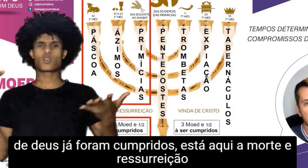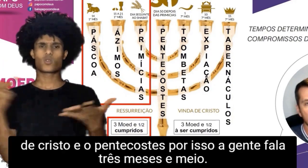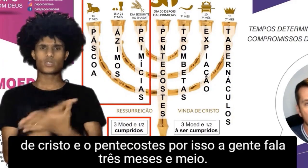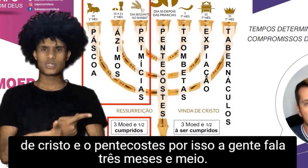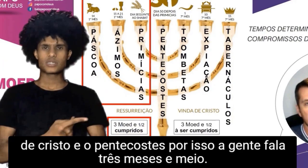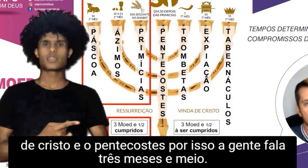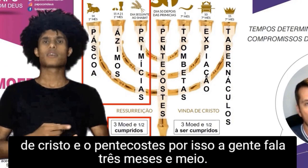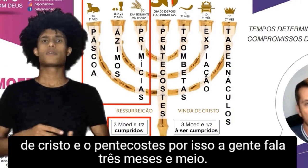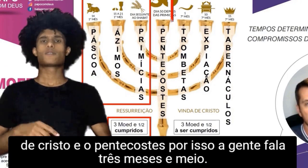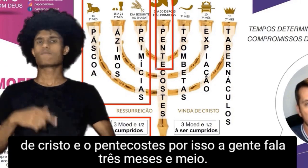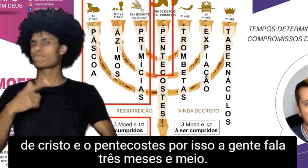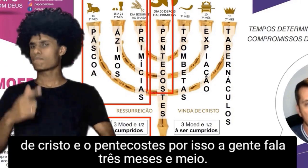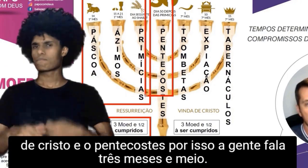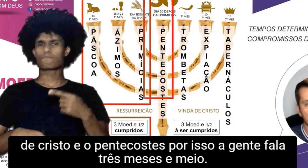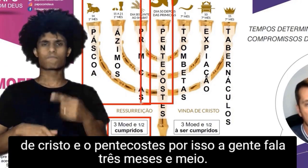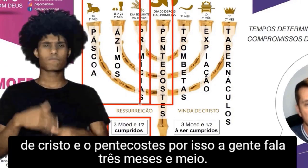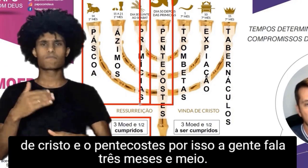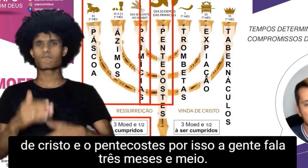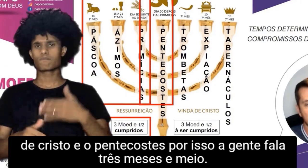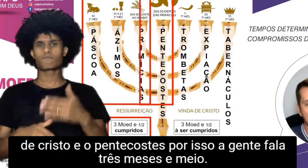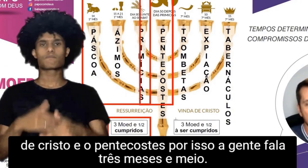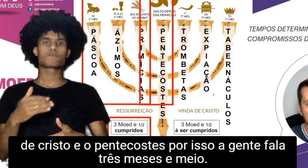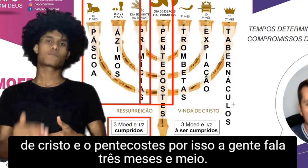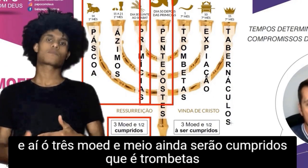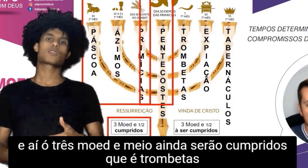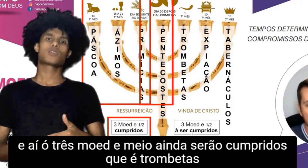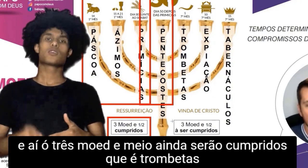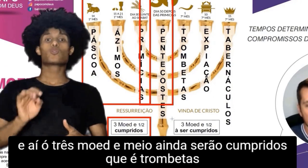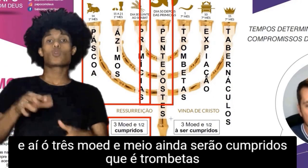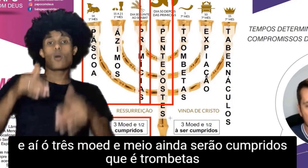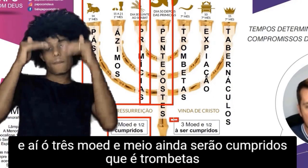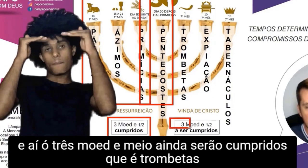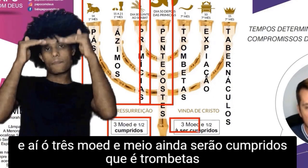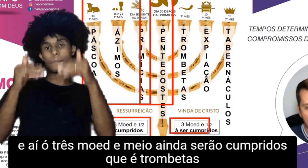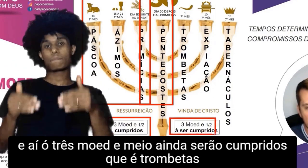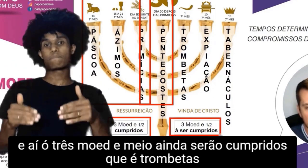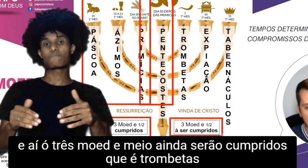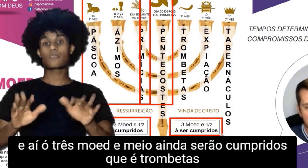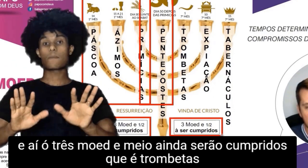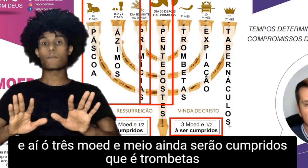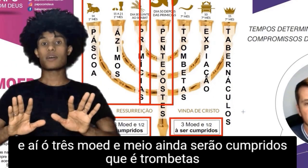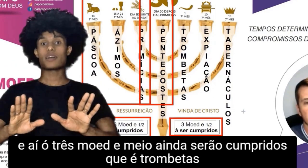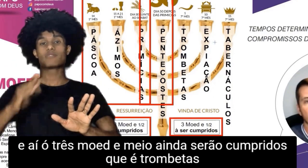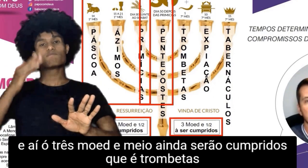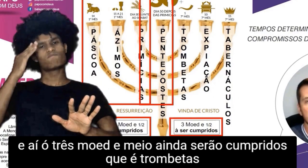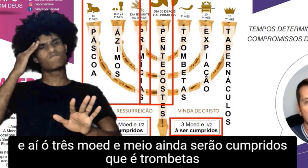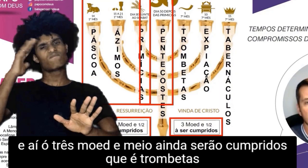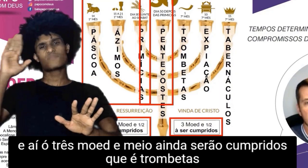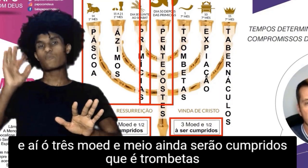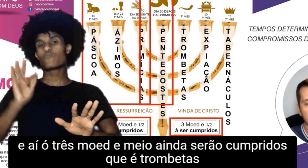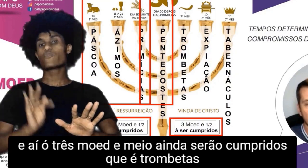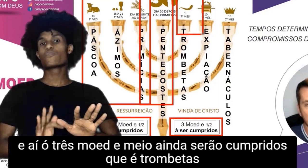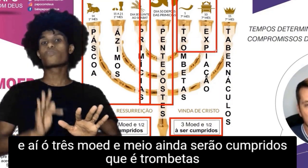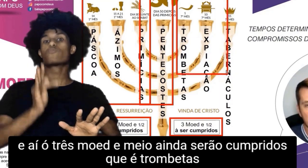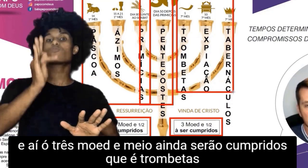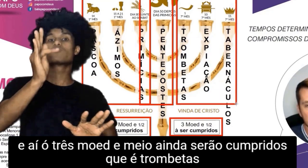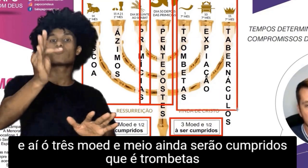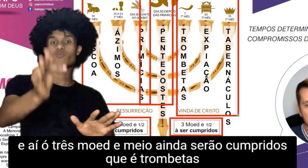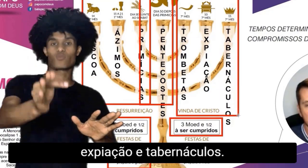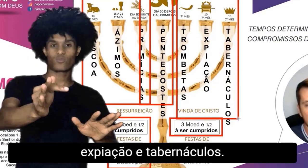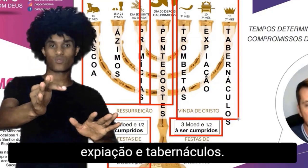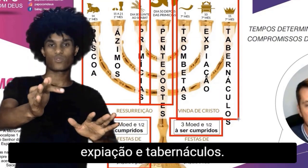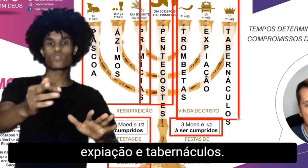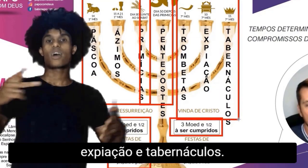ressurreição de Cristo e o Pentecostes, por isso que a gente fala 3 moedos e meio, e aí, ó, 3 moedos e meios ainda serão cumpridos, que é